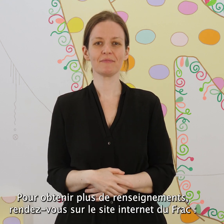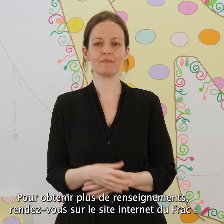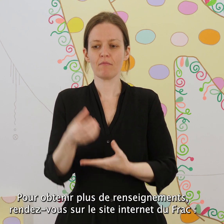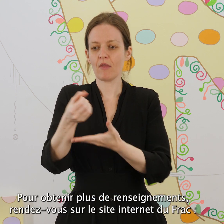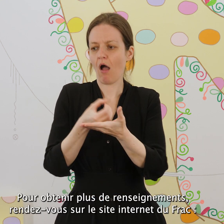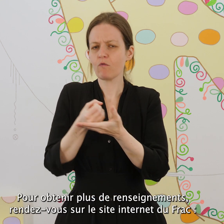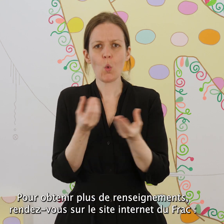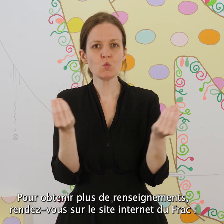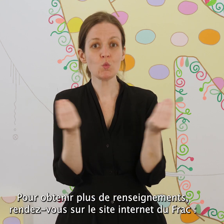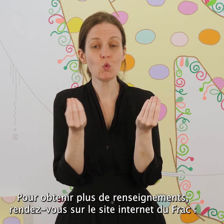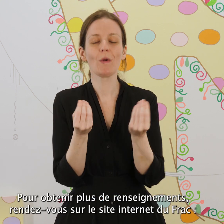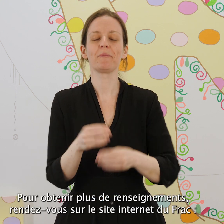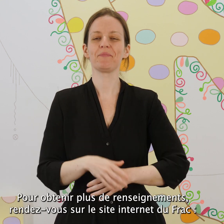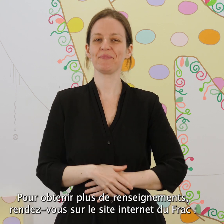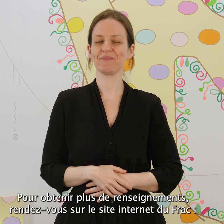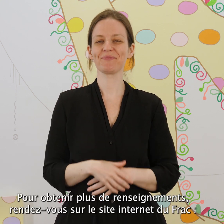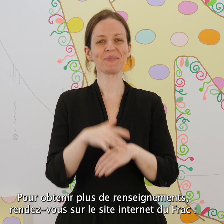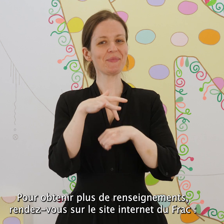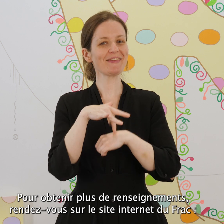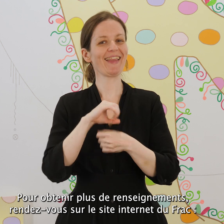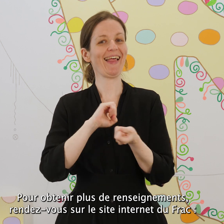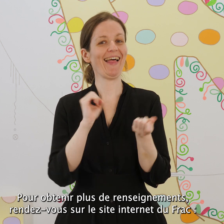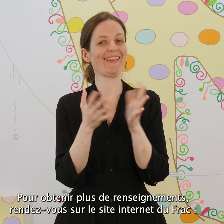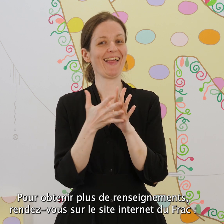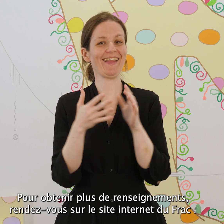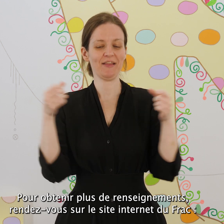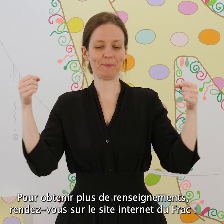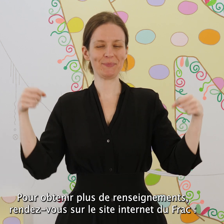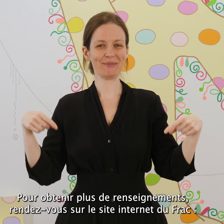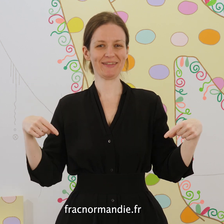Pour obtenir plus de renseignements, rendez-vous sur le site internet du FRAC